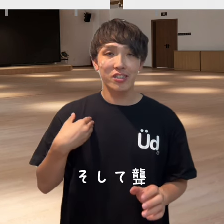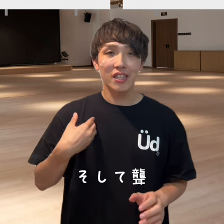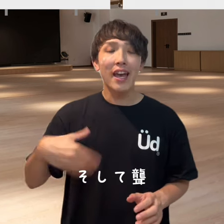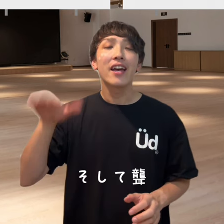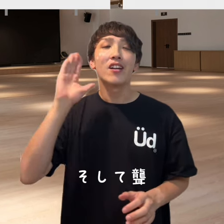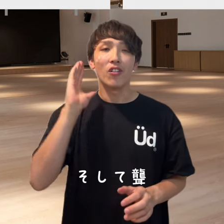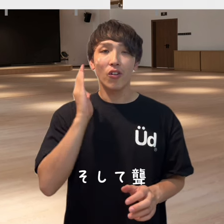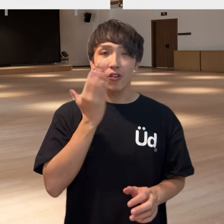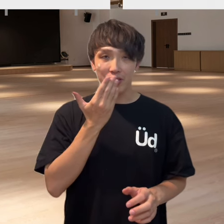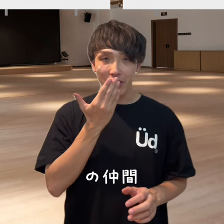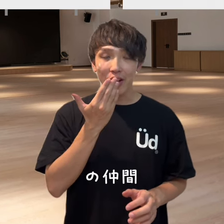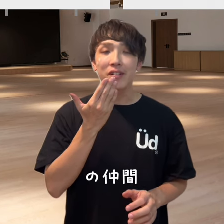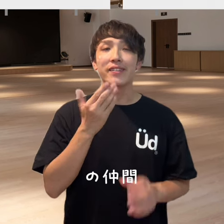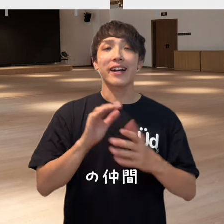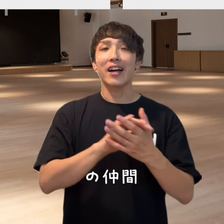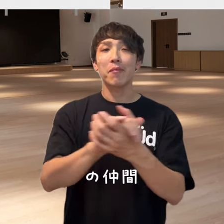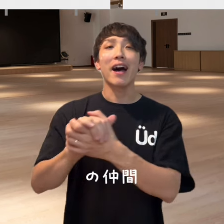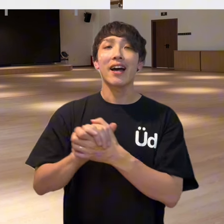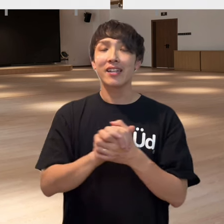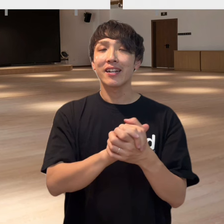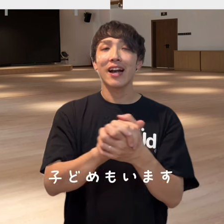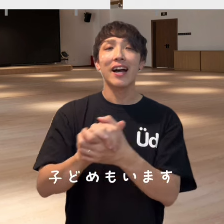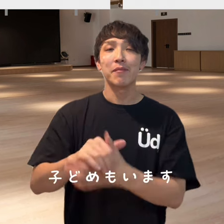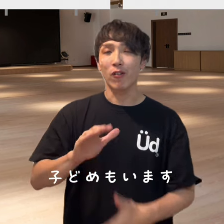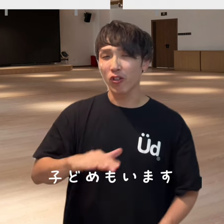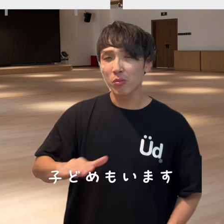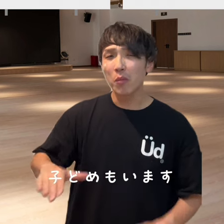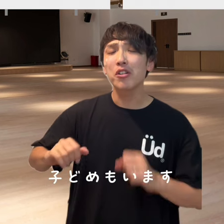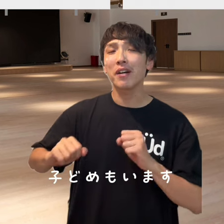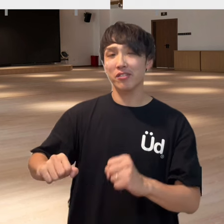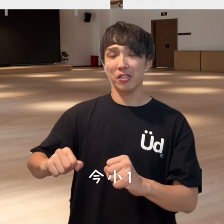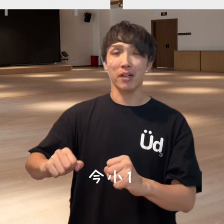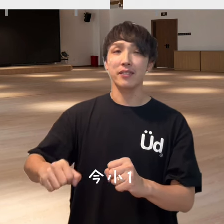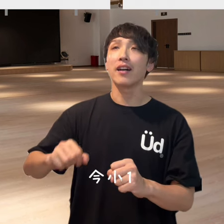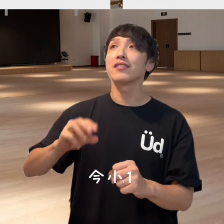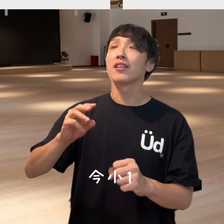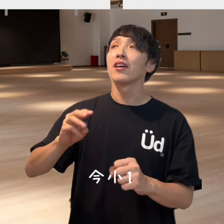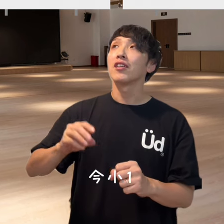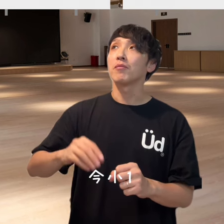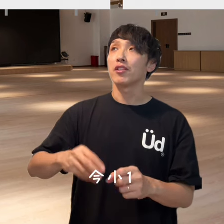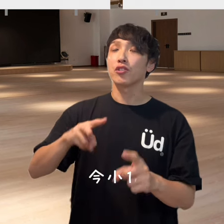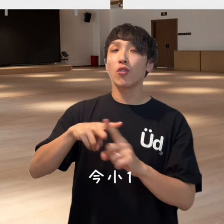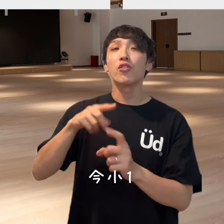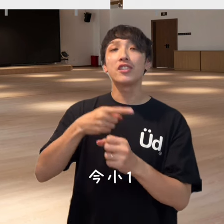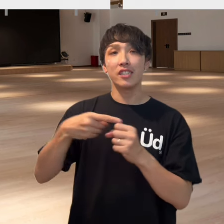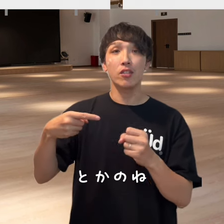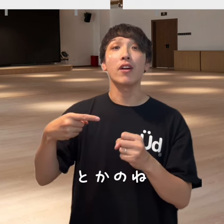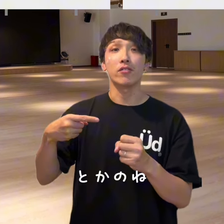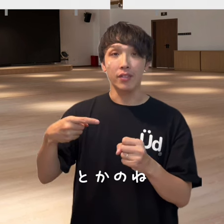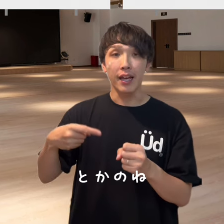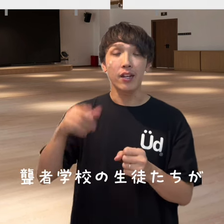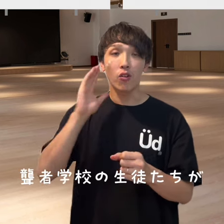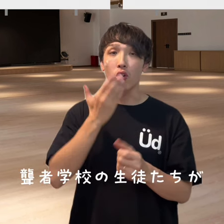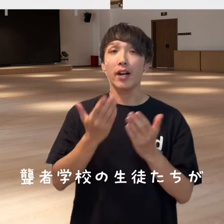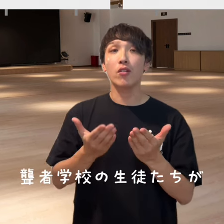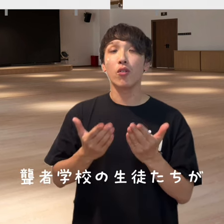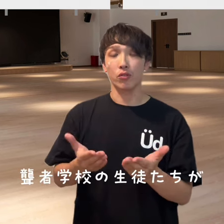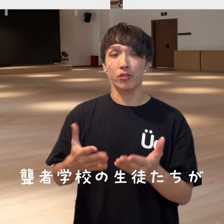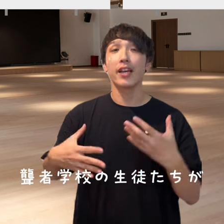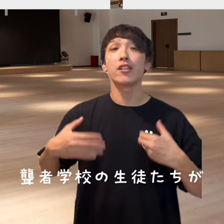てローの仲間が、まあ、子供もいます、今小1とかのね、ろう学校の生徒た